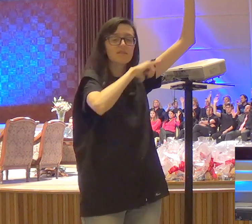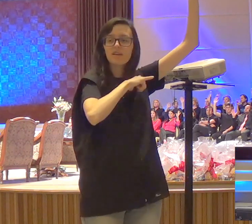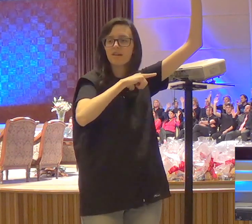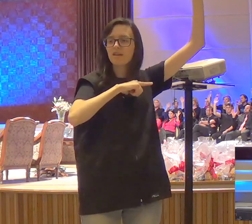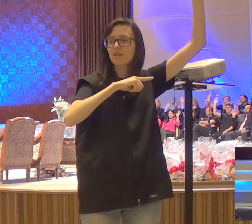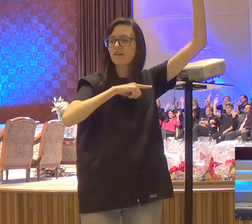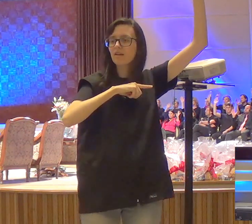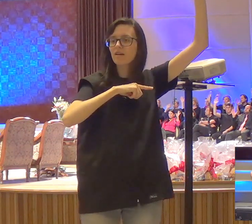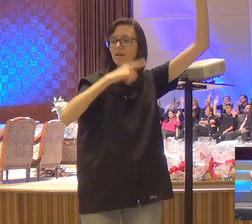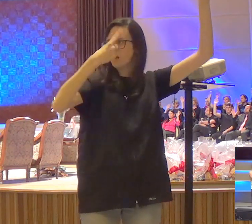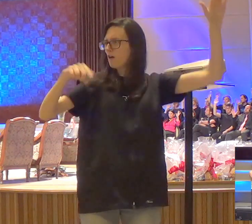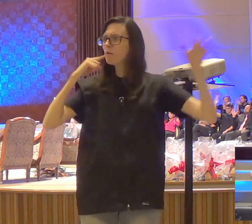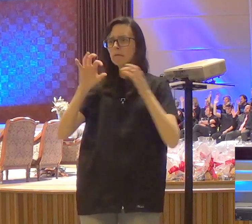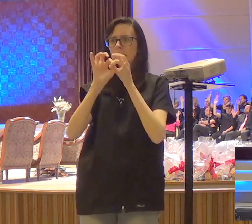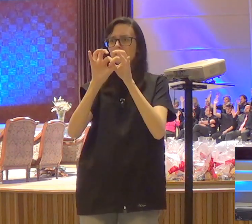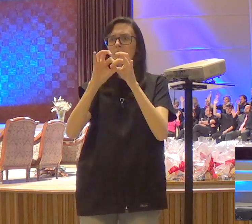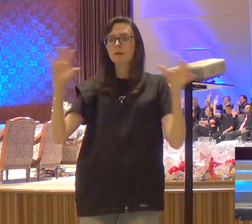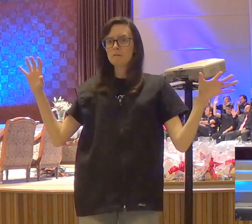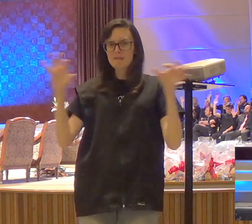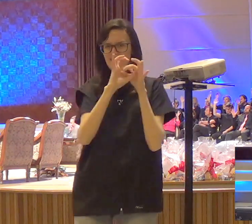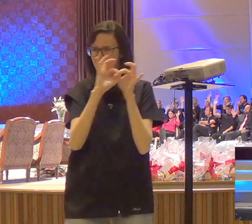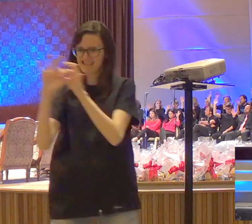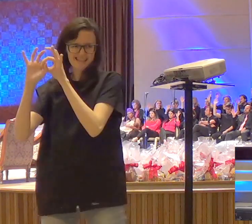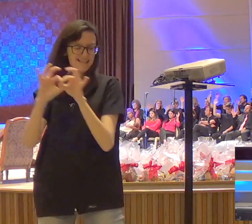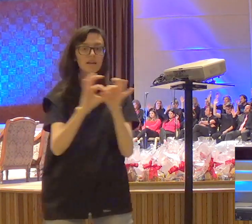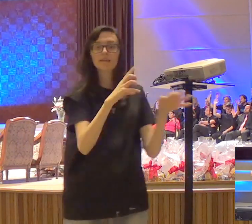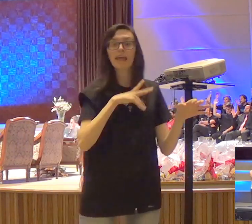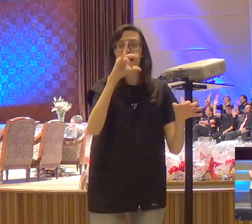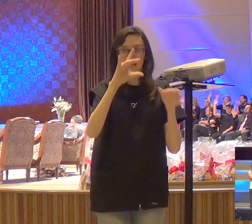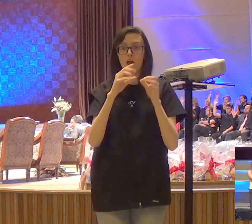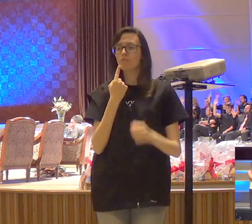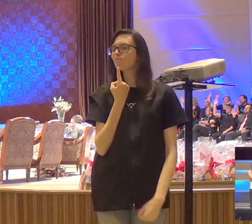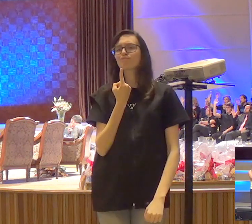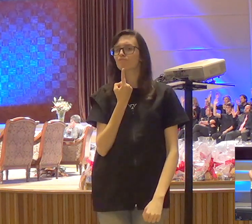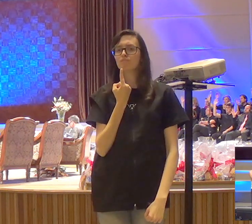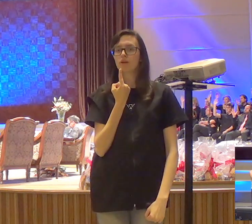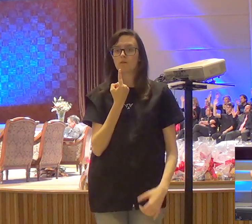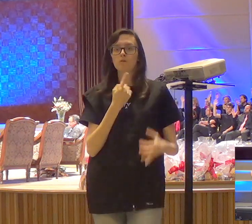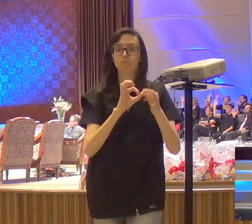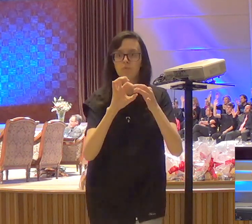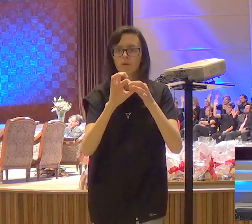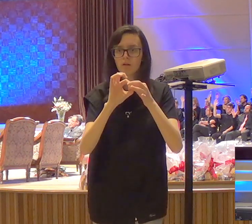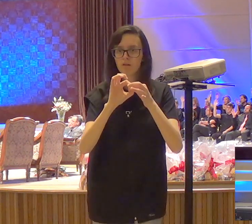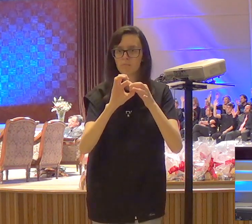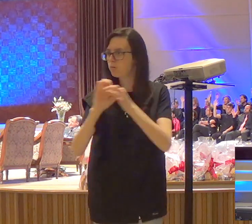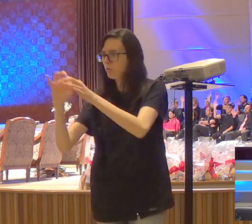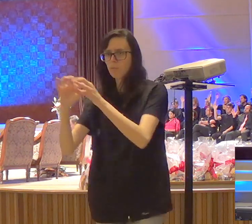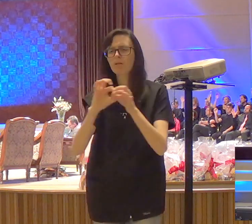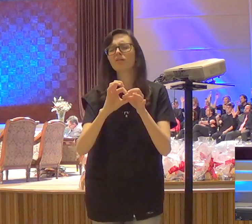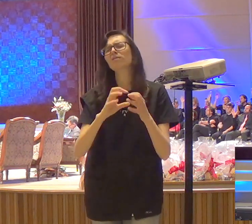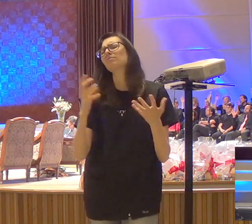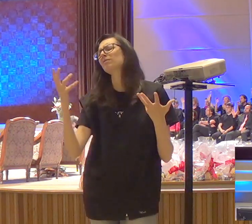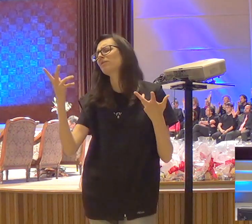O que será que o corpo de Cristo poderia when fazer? You decide to take action together. Quando a gente decide fazer alguma coisa juntos. This is amazing. Isso é